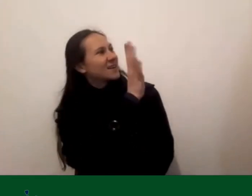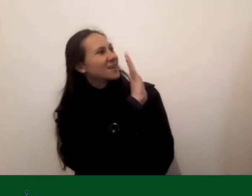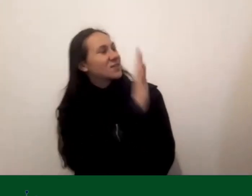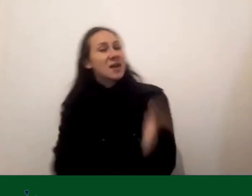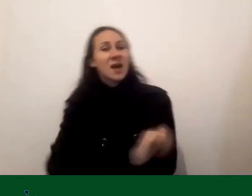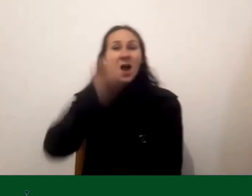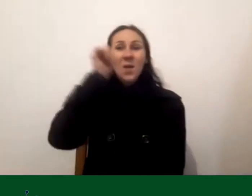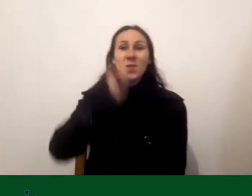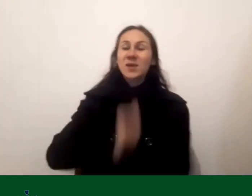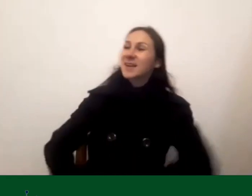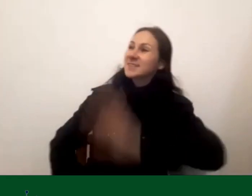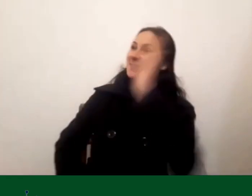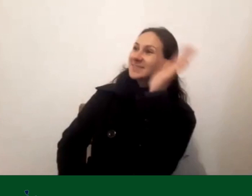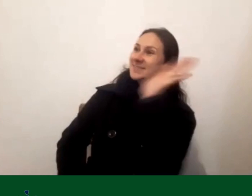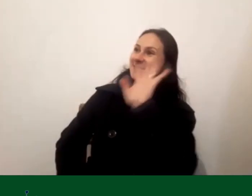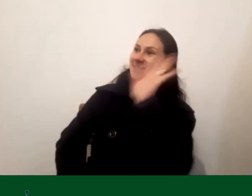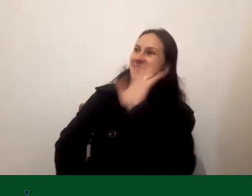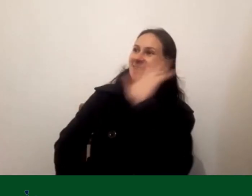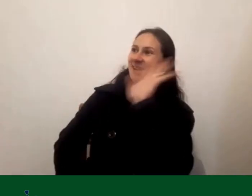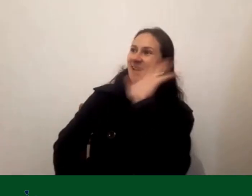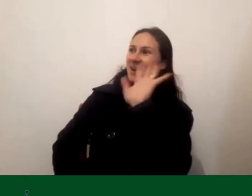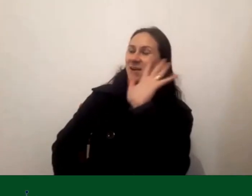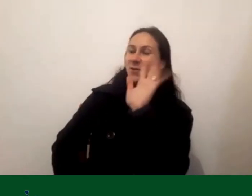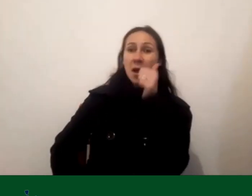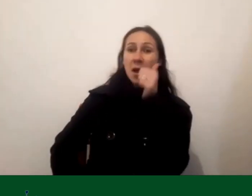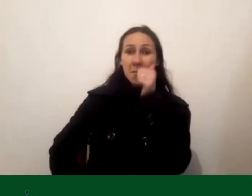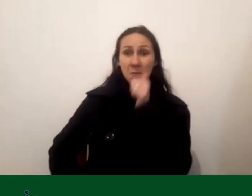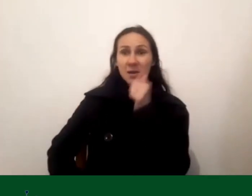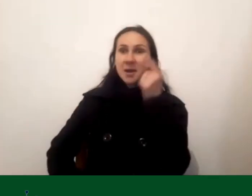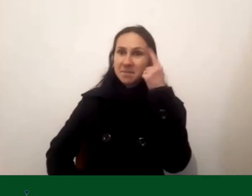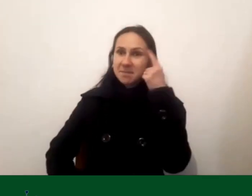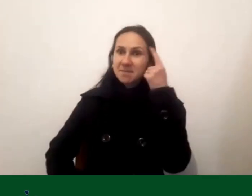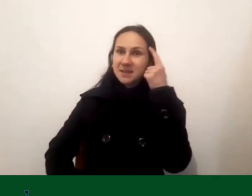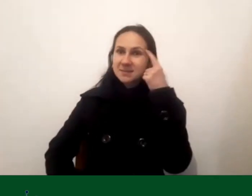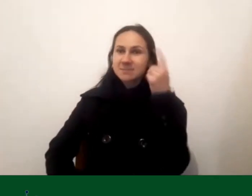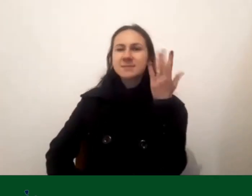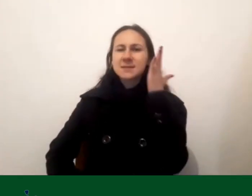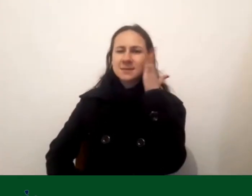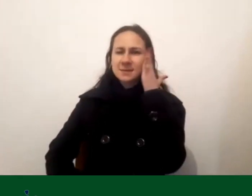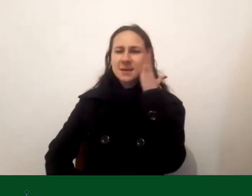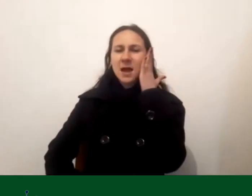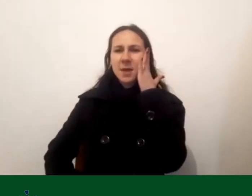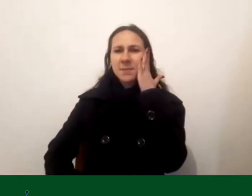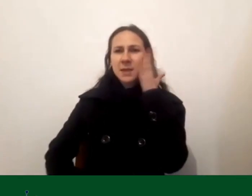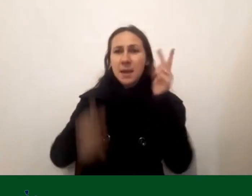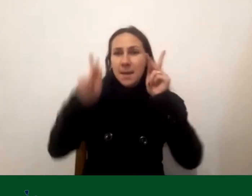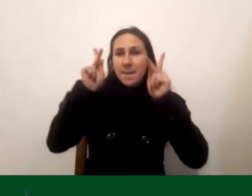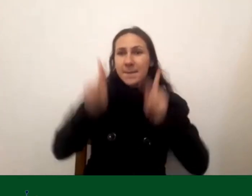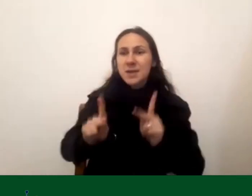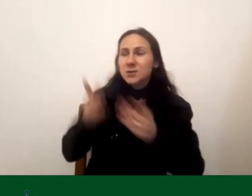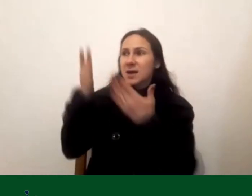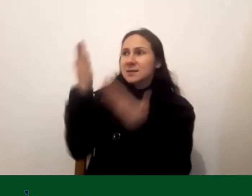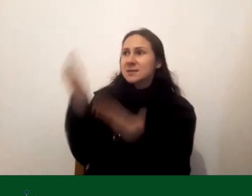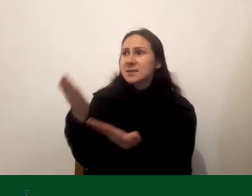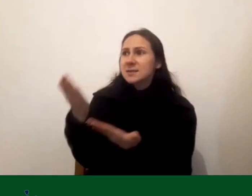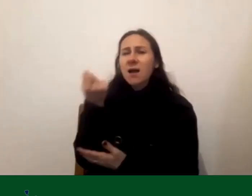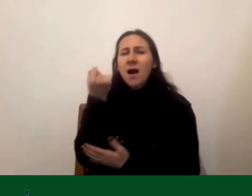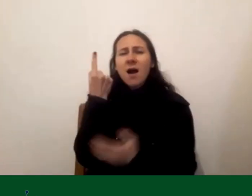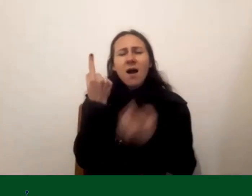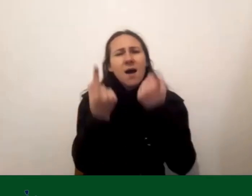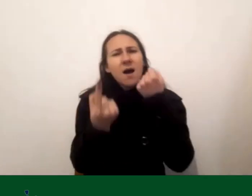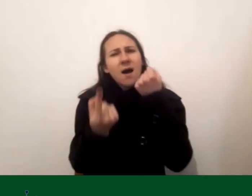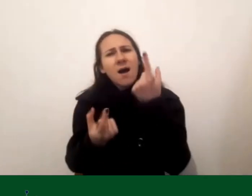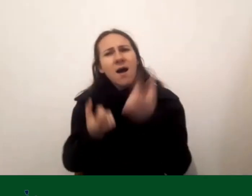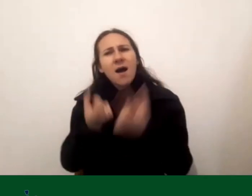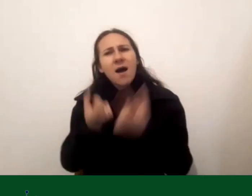de volta e ficou pensando: sabe, pessoas assim são raras, não nascem